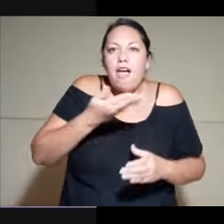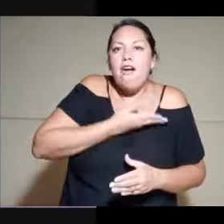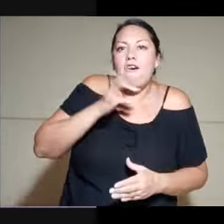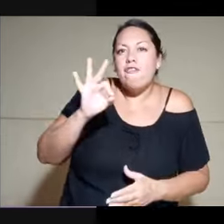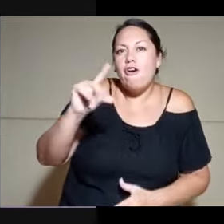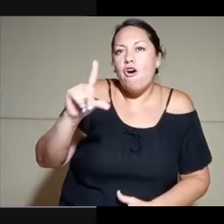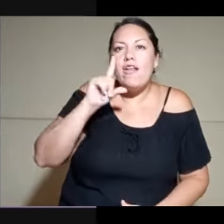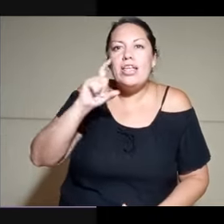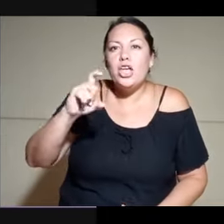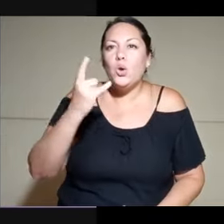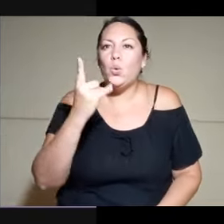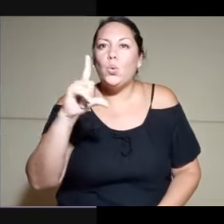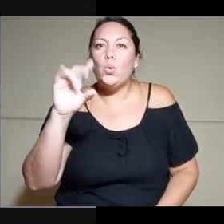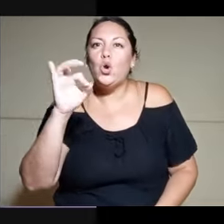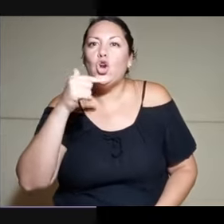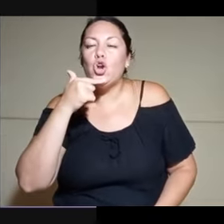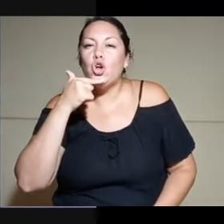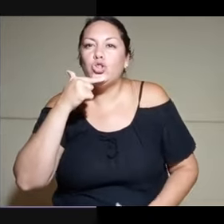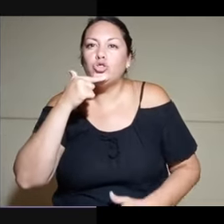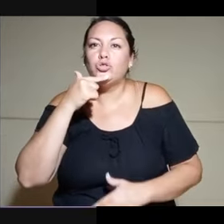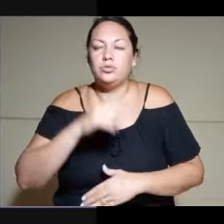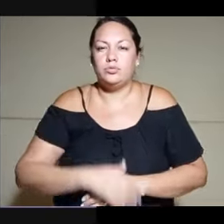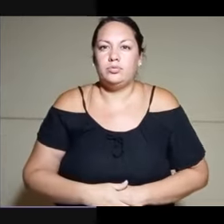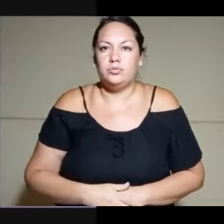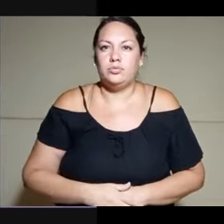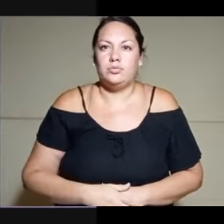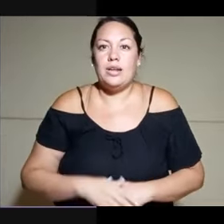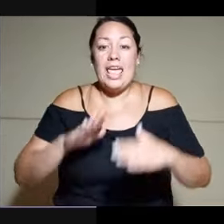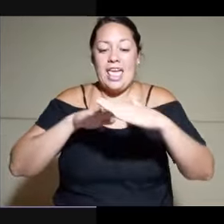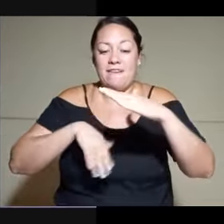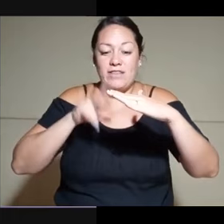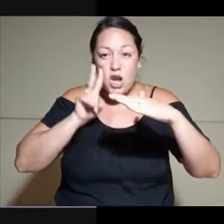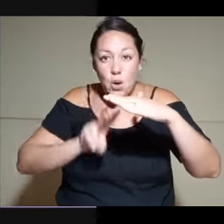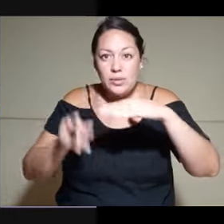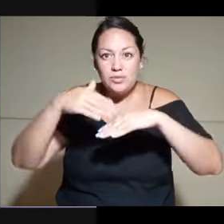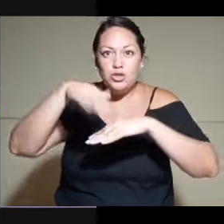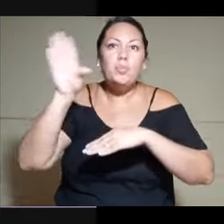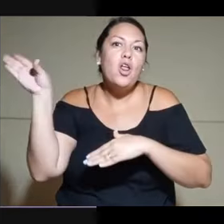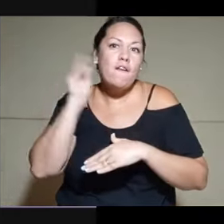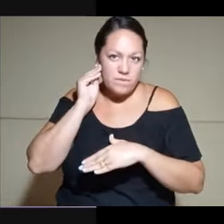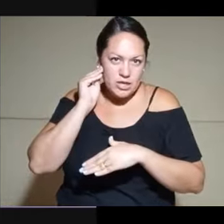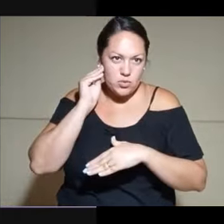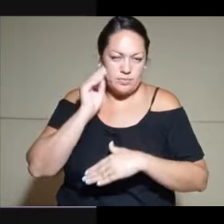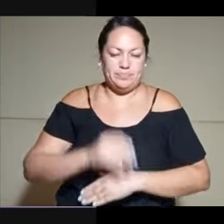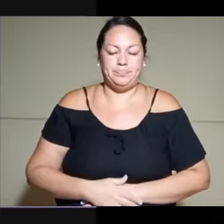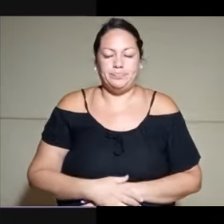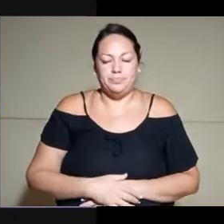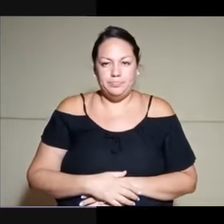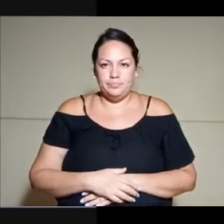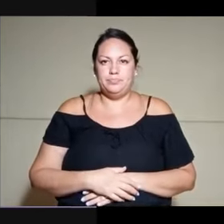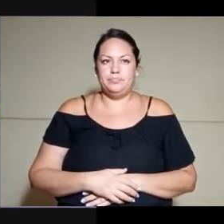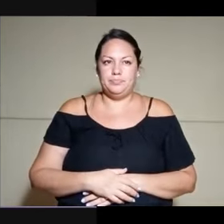ahí encontramos estos cuatro núcleos llamados colículos. Inferiores para la audición y superiores para